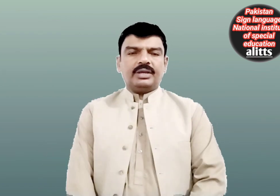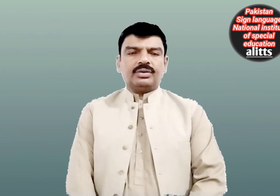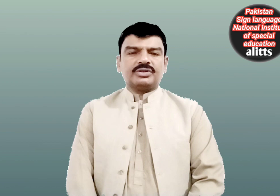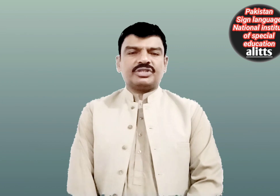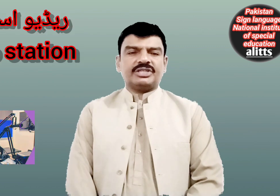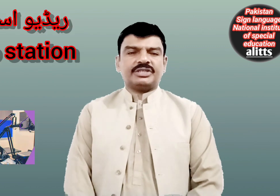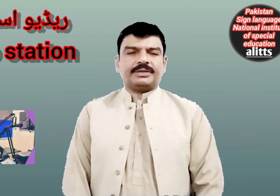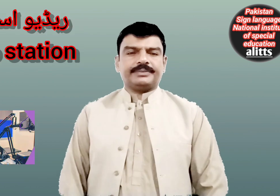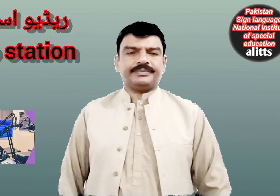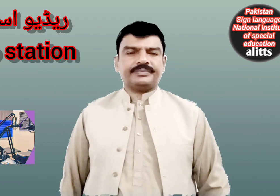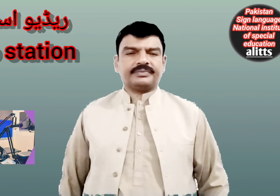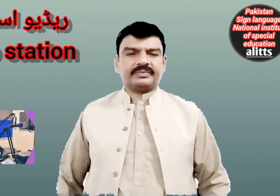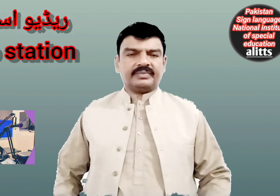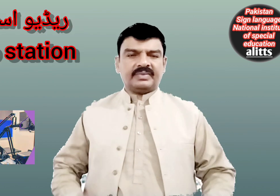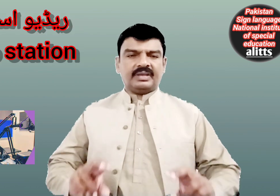रेडियो स्टेशन,